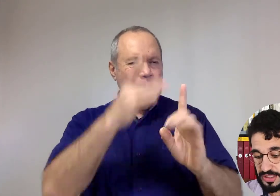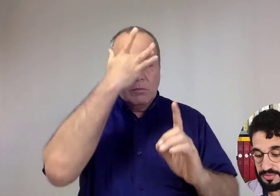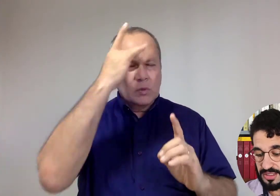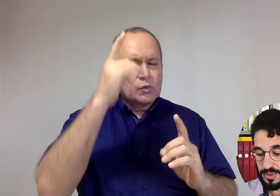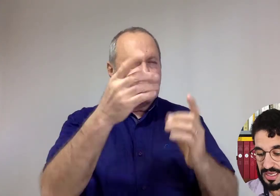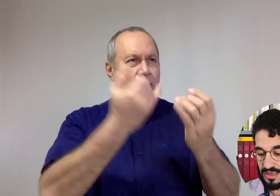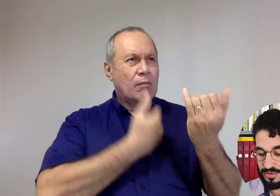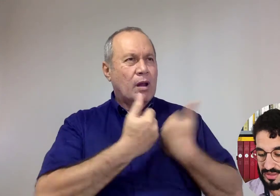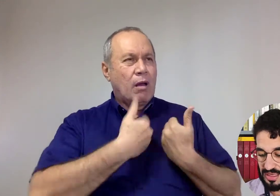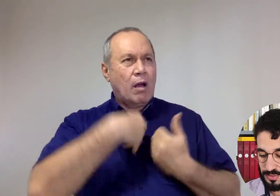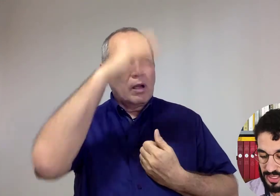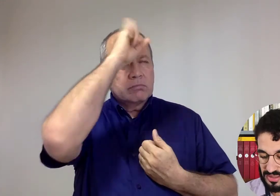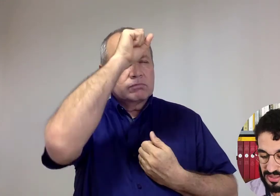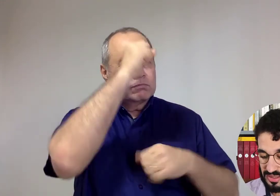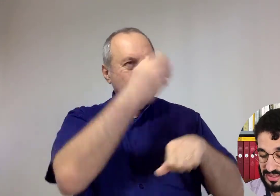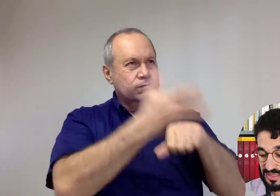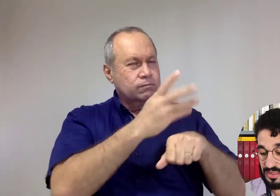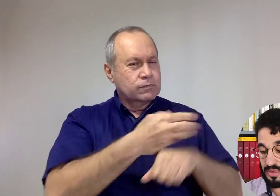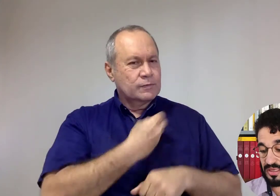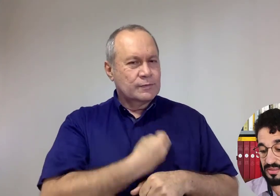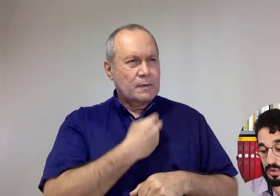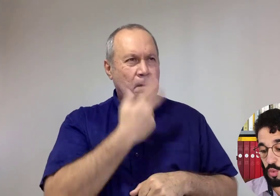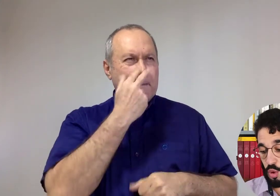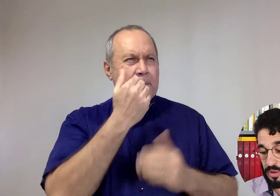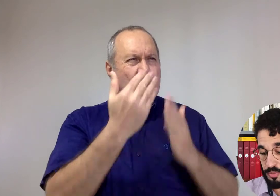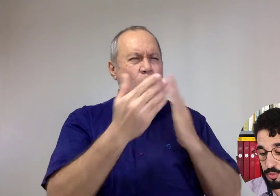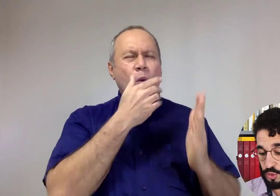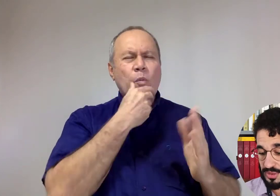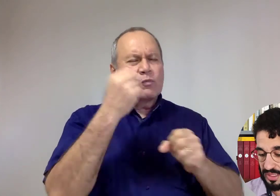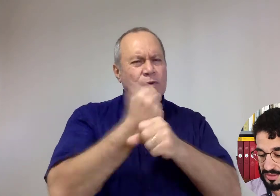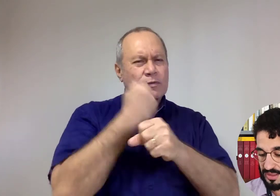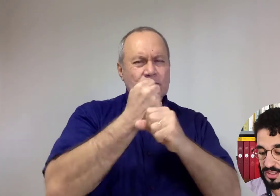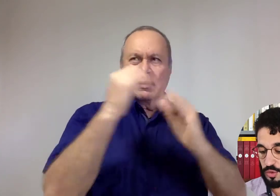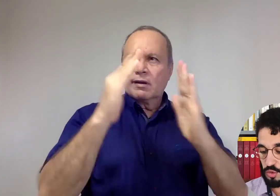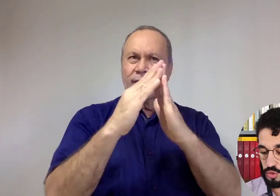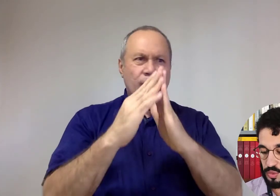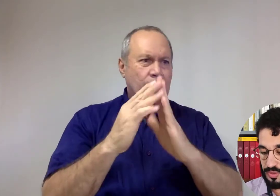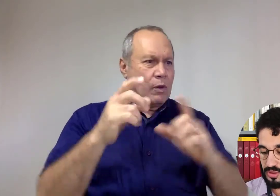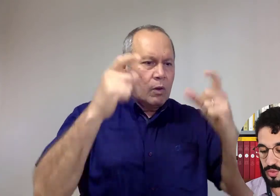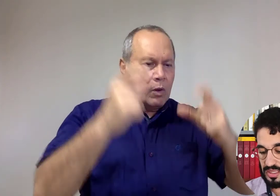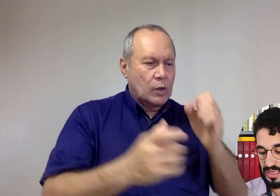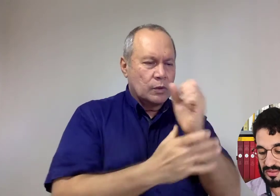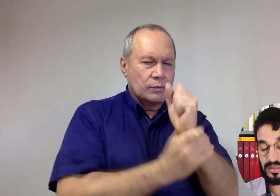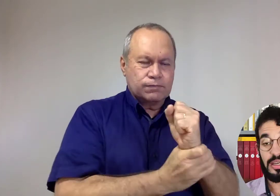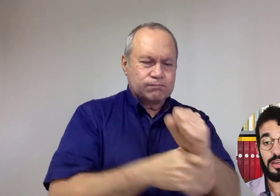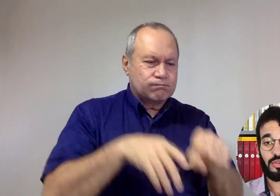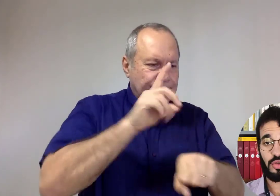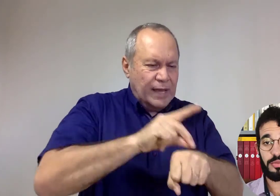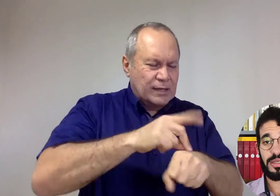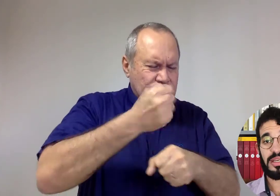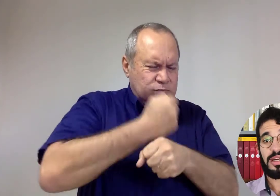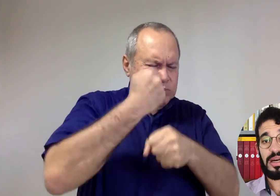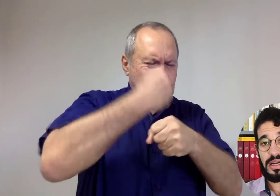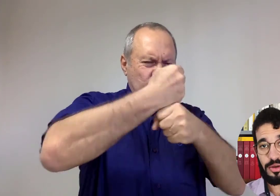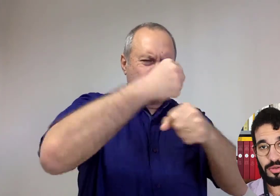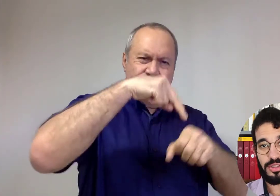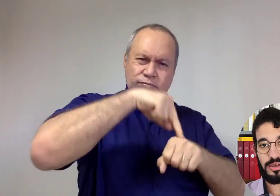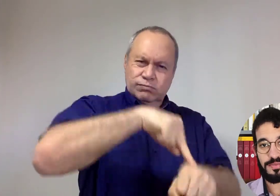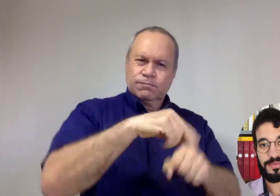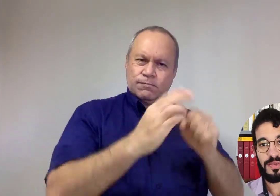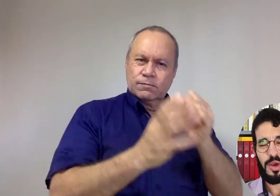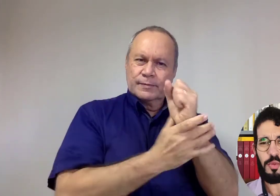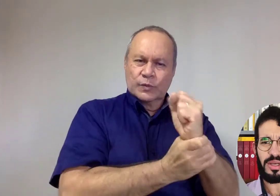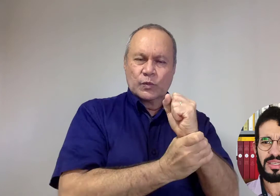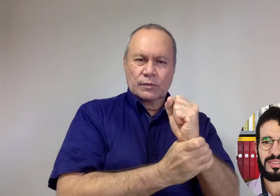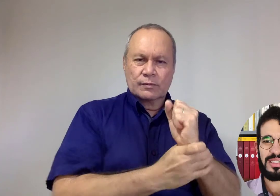que ouve as minhas palavras e as pratica será semelhante ao homem prudente que construiu a sua casa sobre a